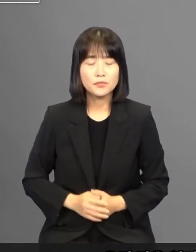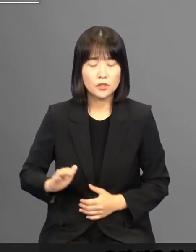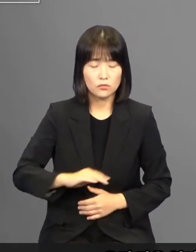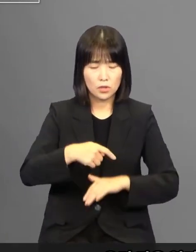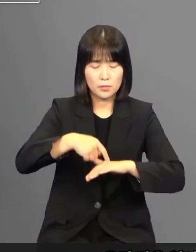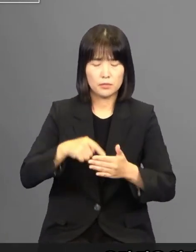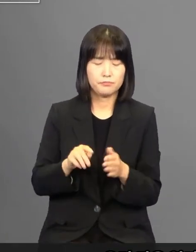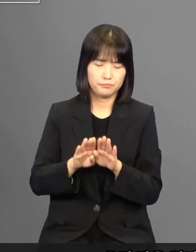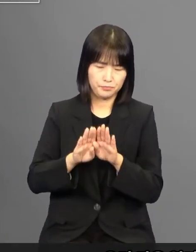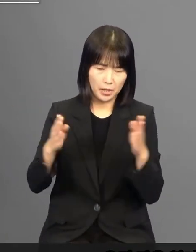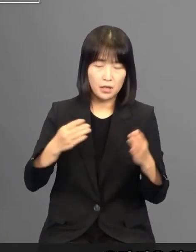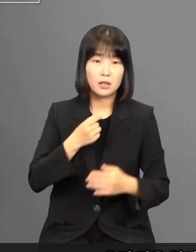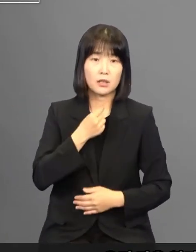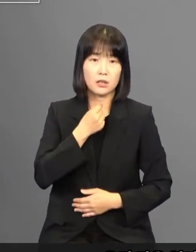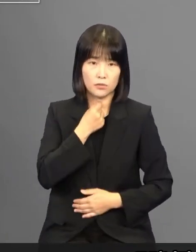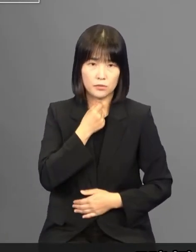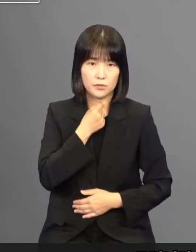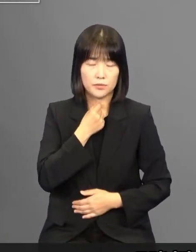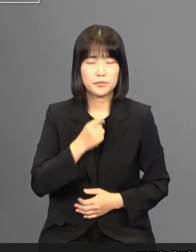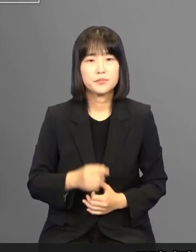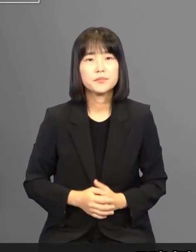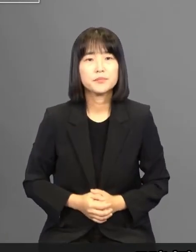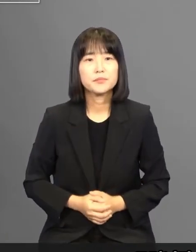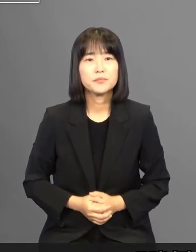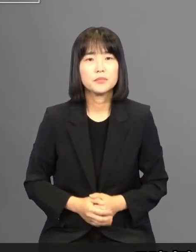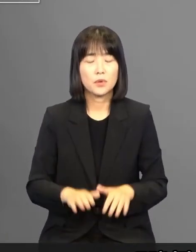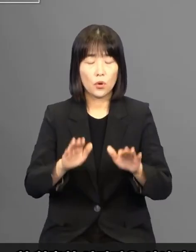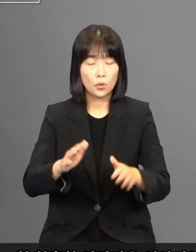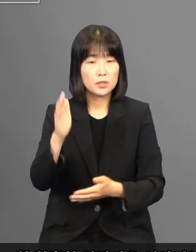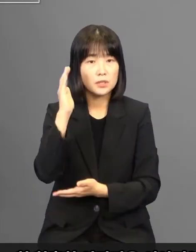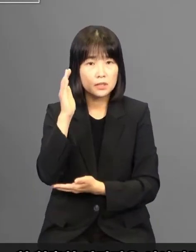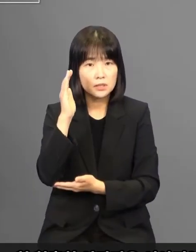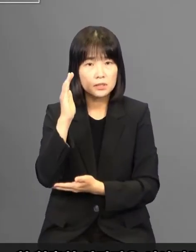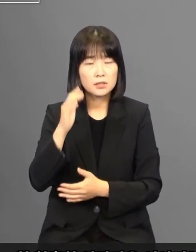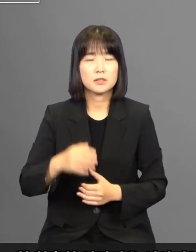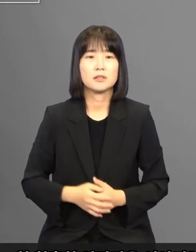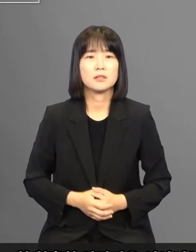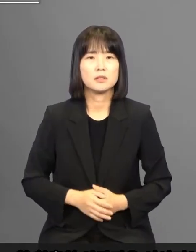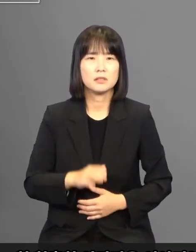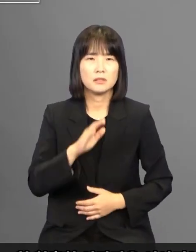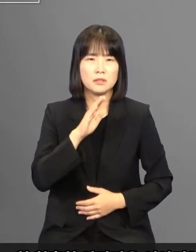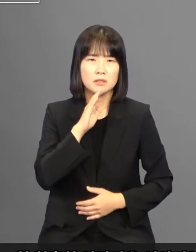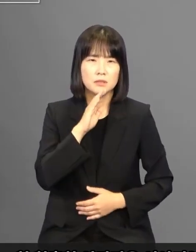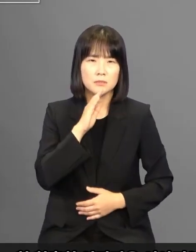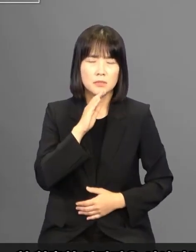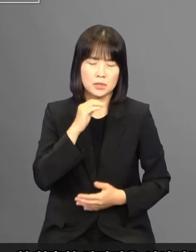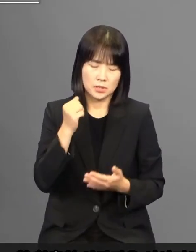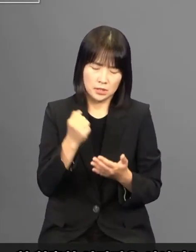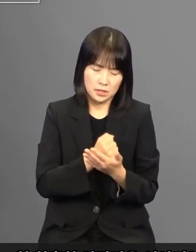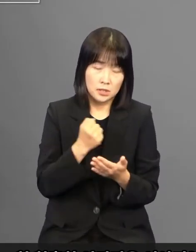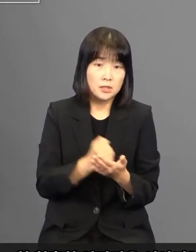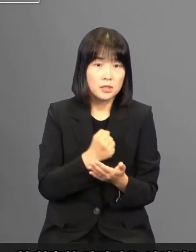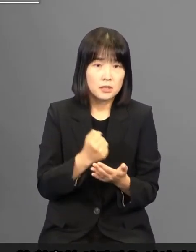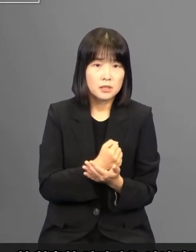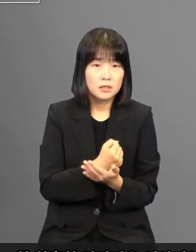열기를 원하신다는 것입니다. 그러니까 오늘 이 이야기는요, 참 참혹한 안타까운 이야기인데